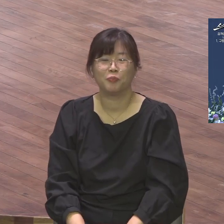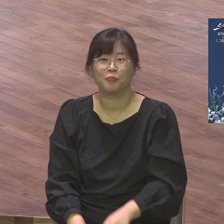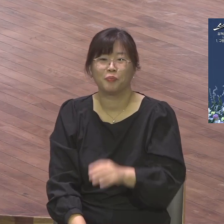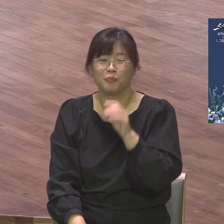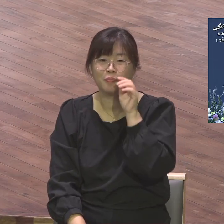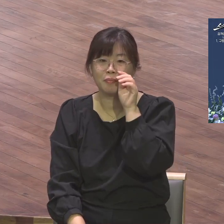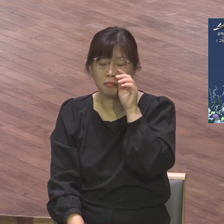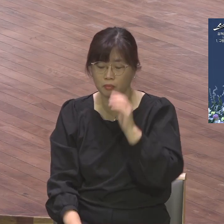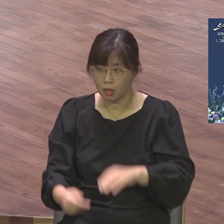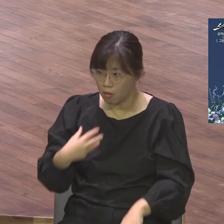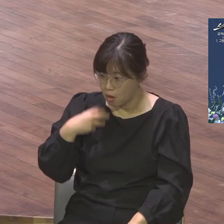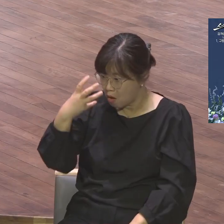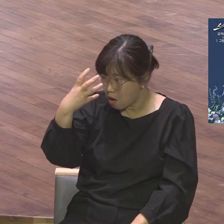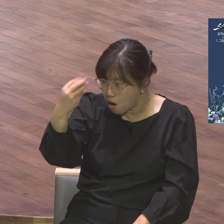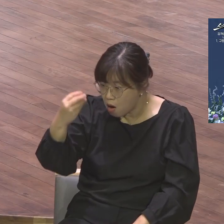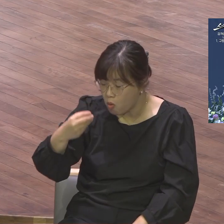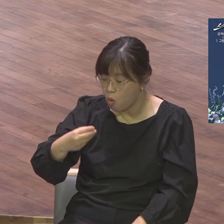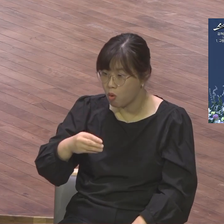감격 그 정도가 아니잖아요.